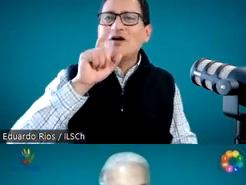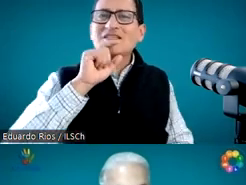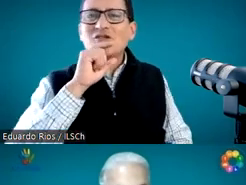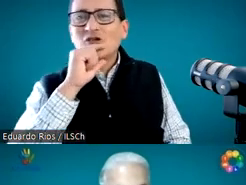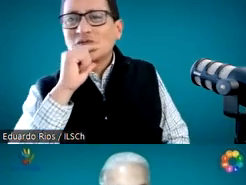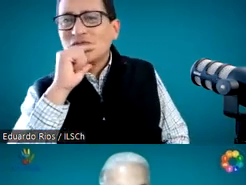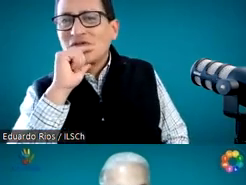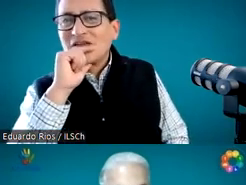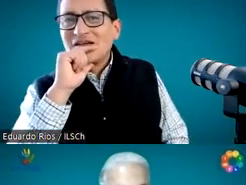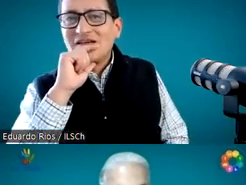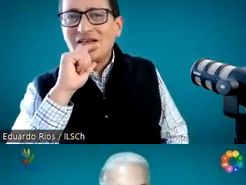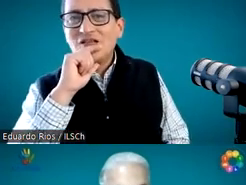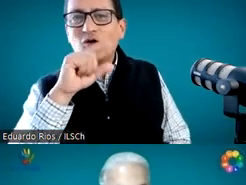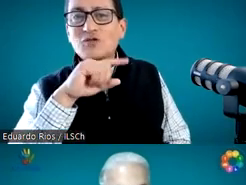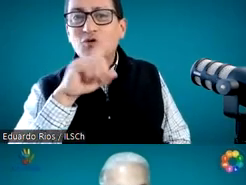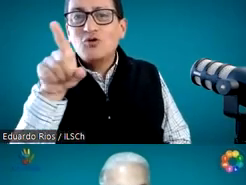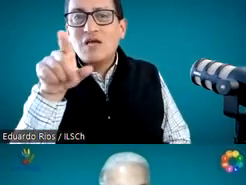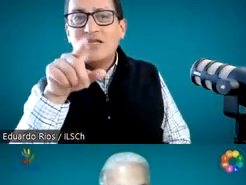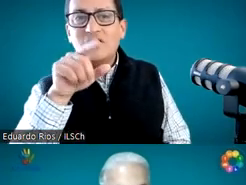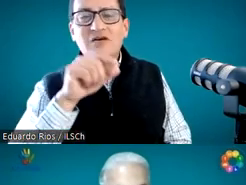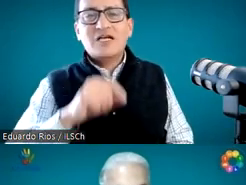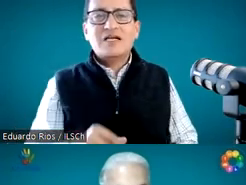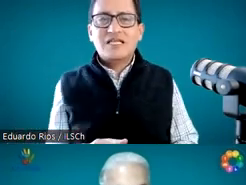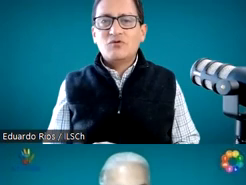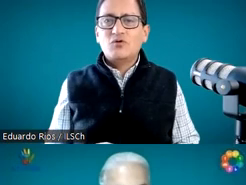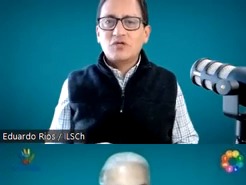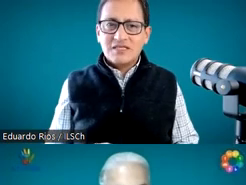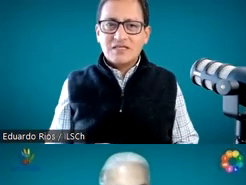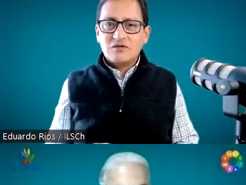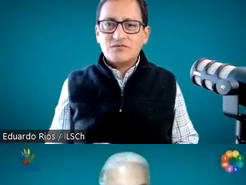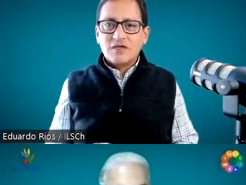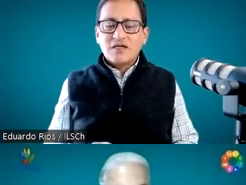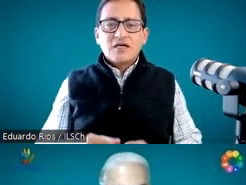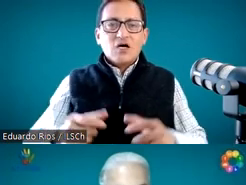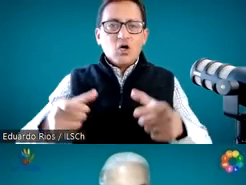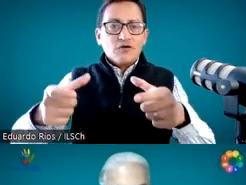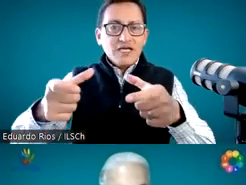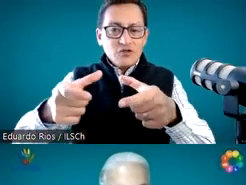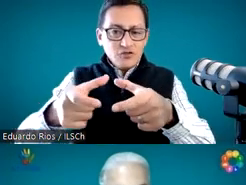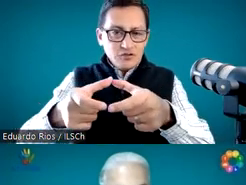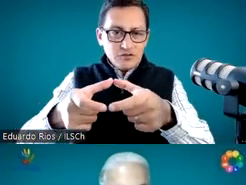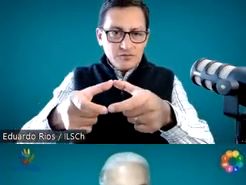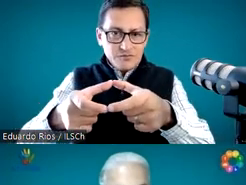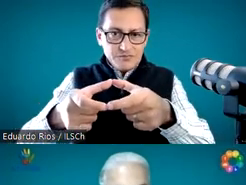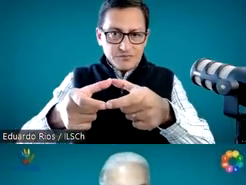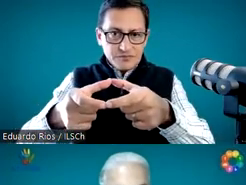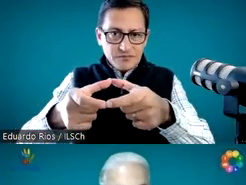le dio acción, ¿no? Entró un segundo elemento que ahora estamos utilizando. Objetos